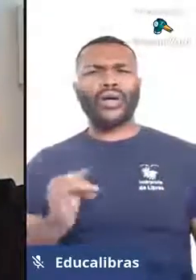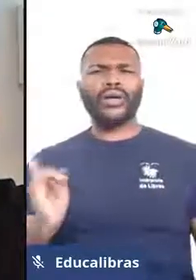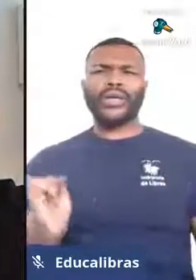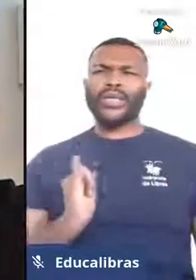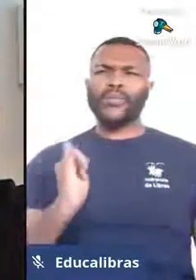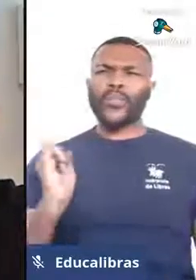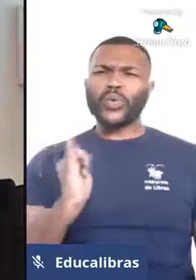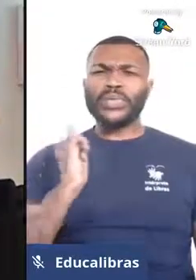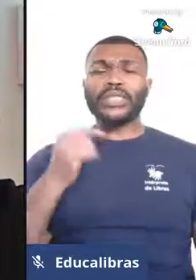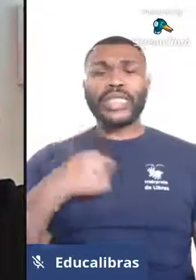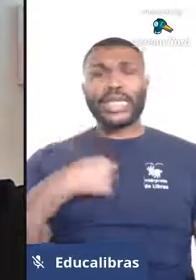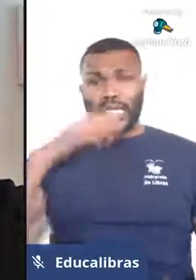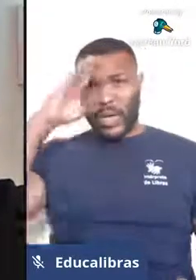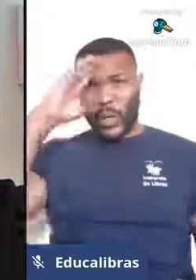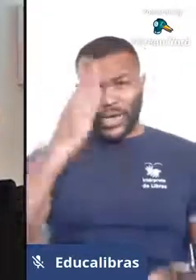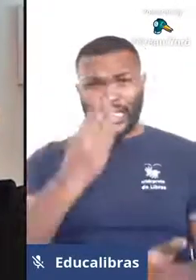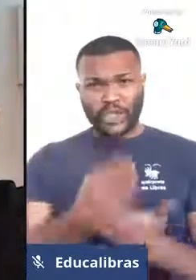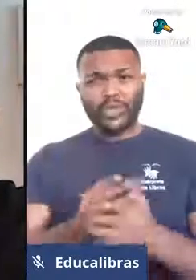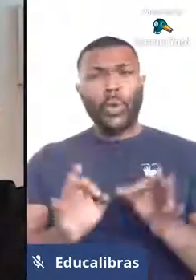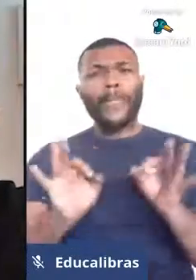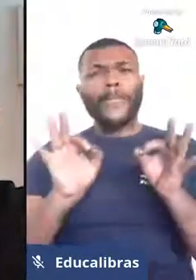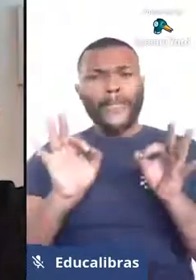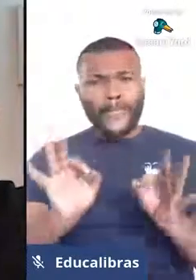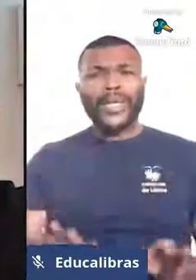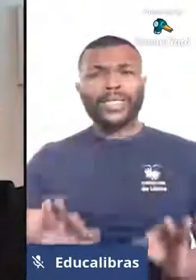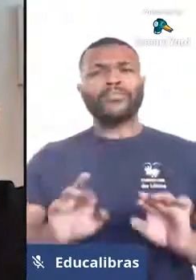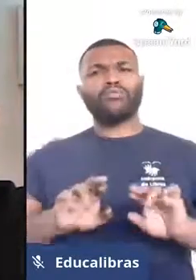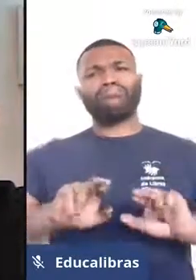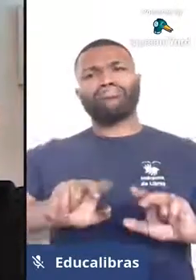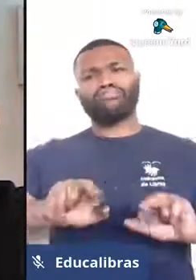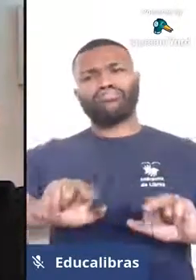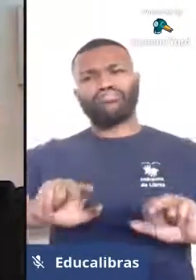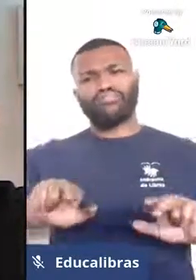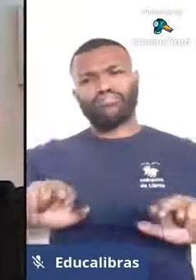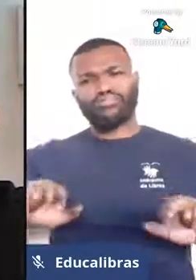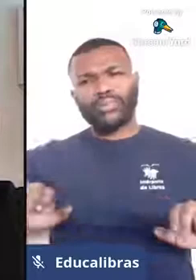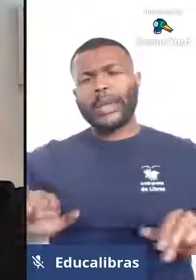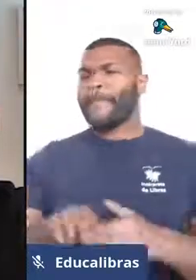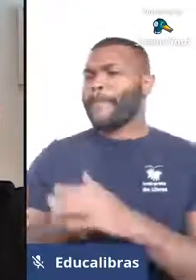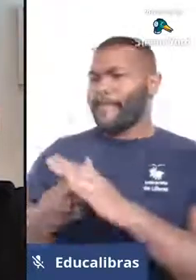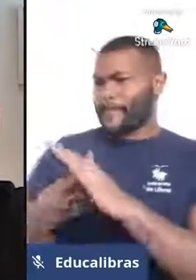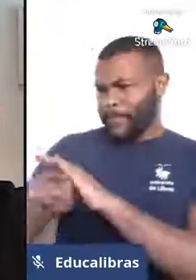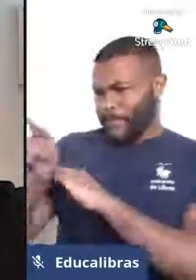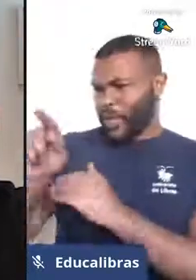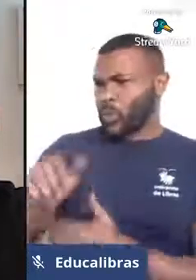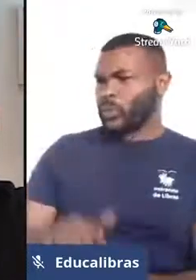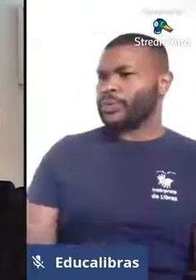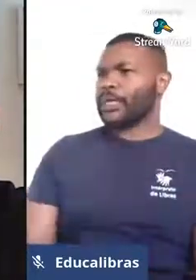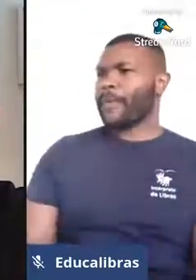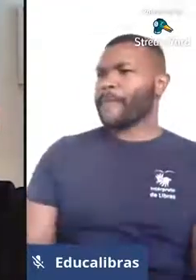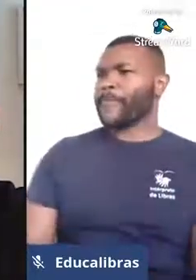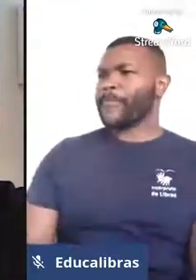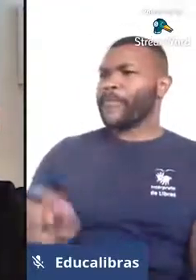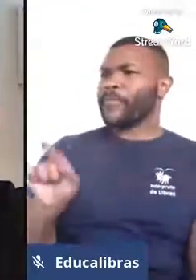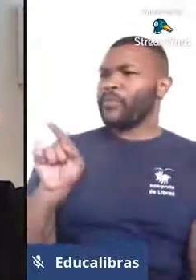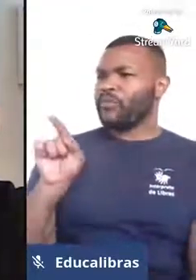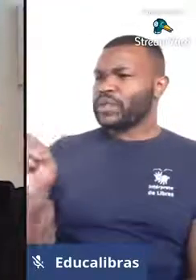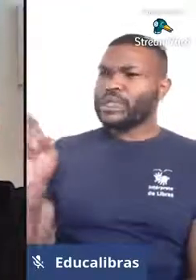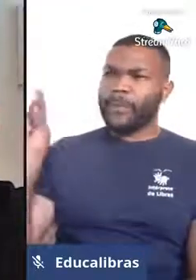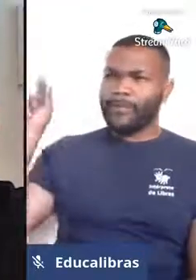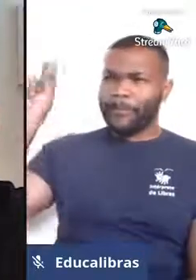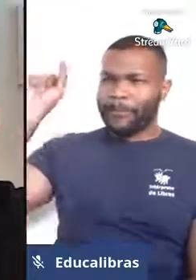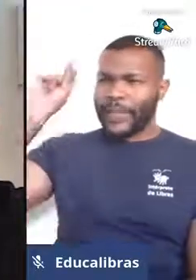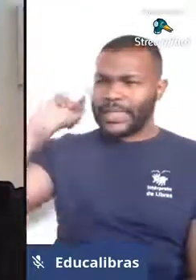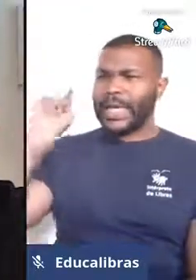acredito firmemente, vem da diversidade. Você estava no British Council na época